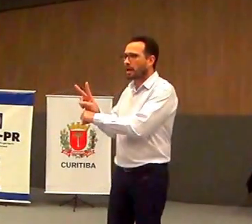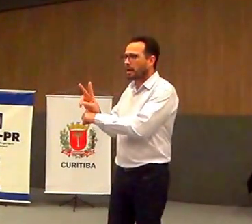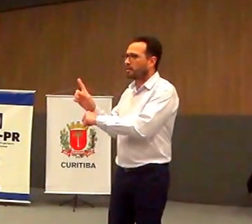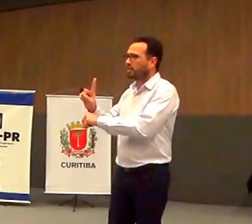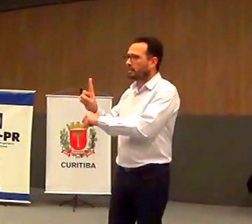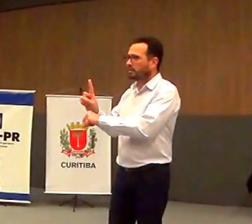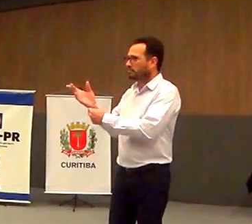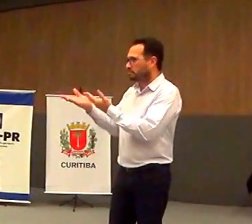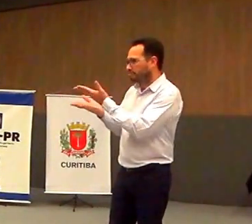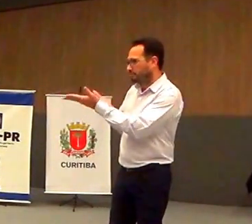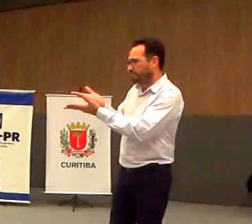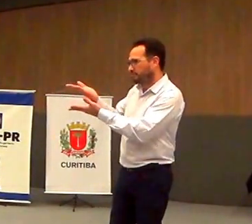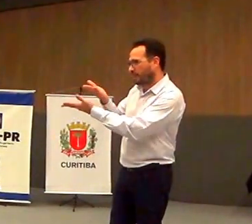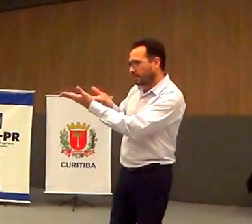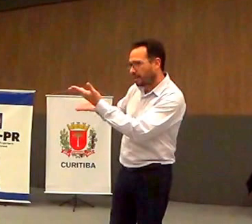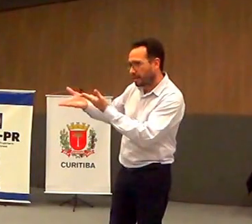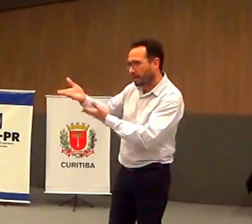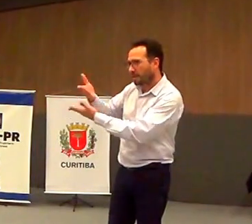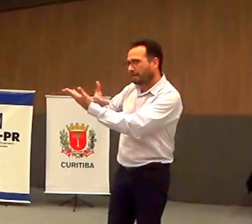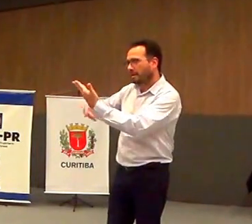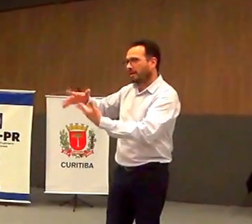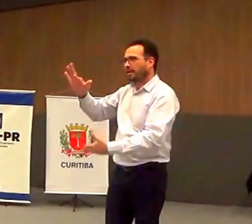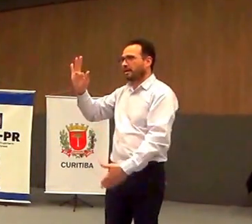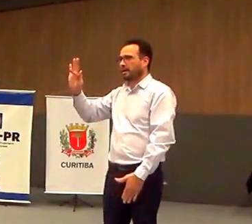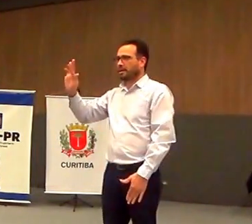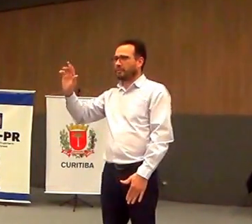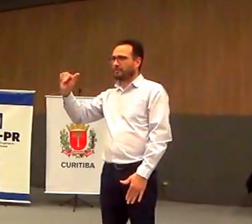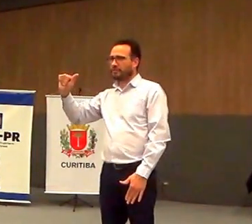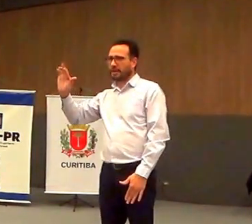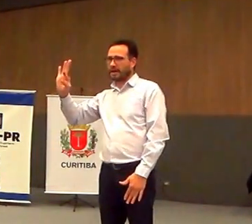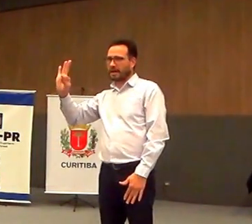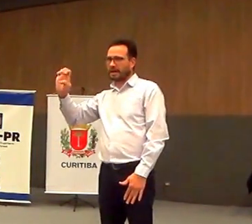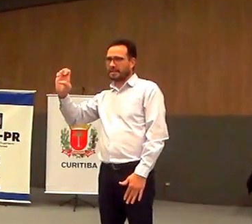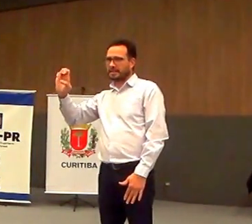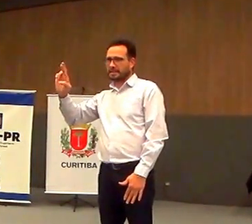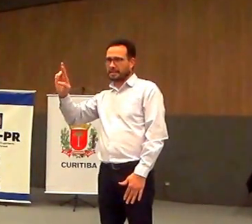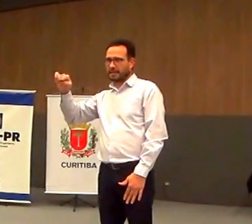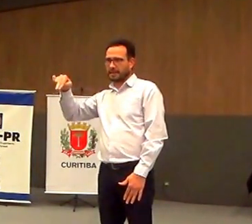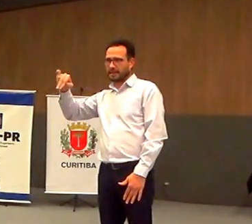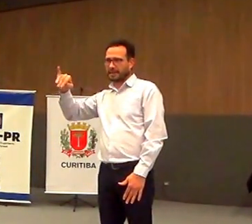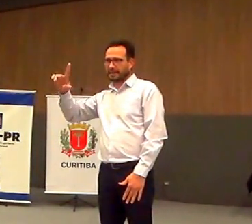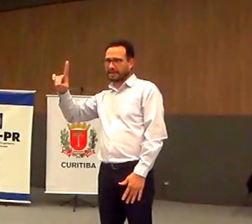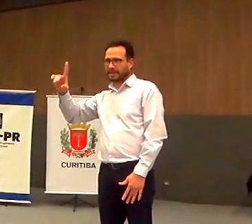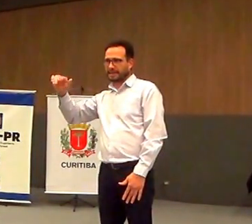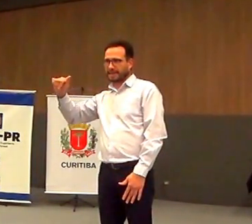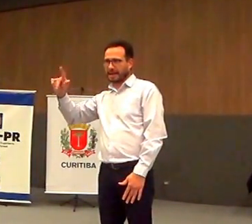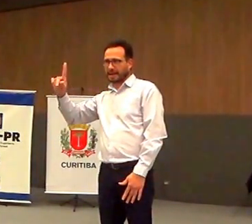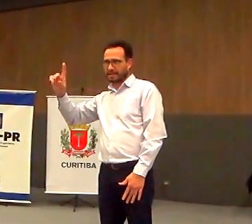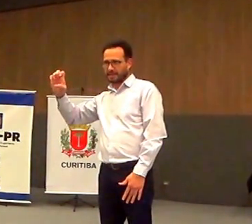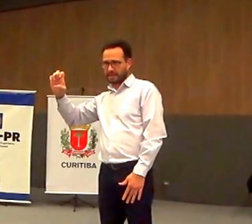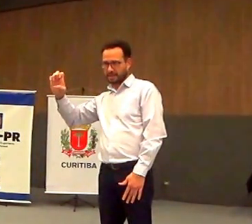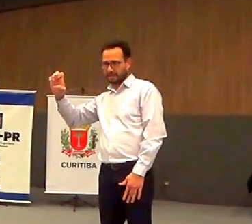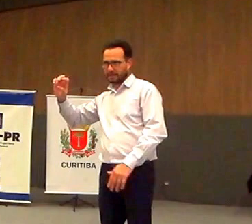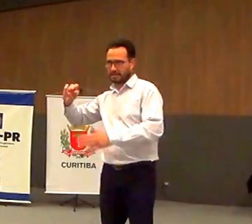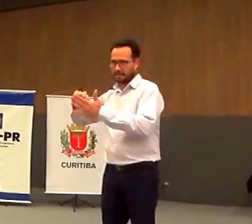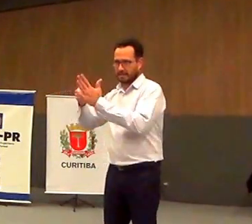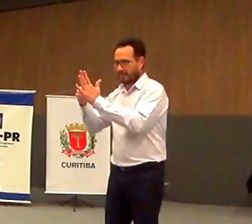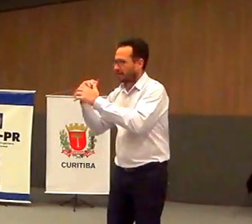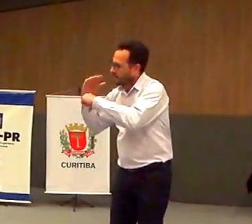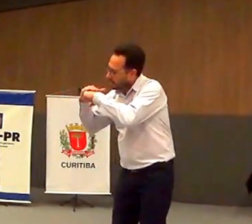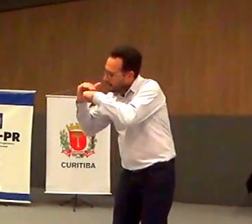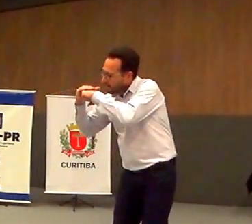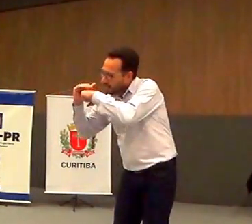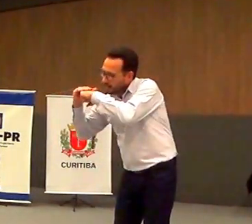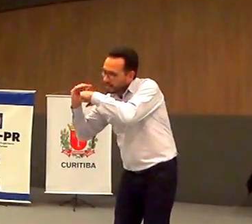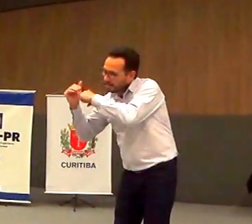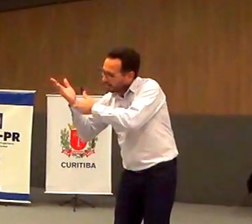Esse acompanhamento, né, caridoso, uma presença amiga desses agentes da pastoral da pessoa idosa, né? A Eva